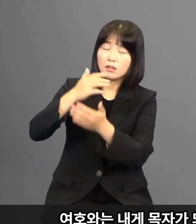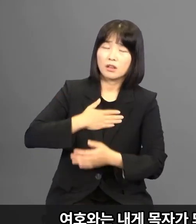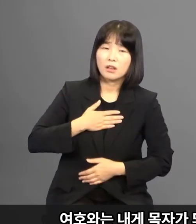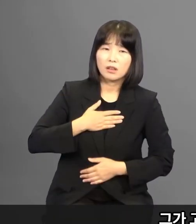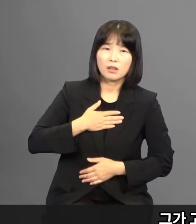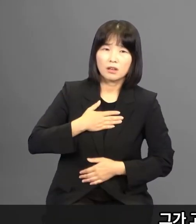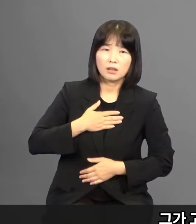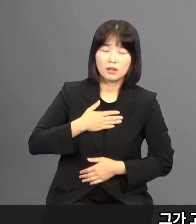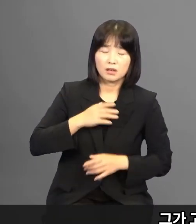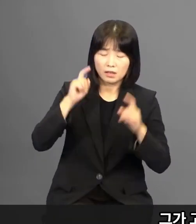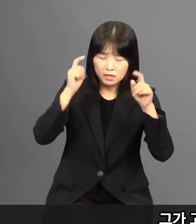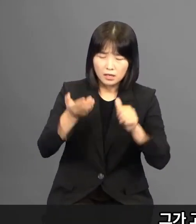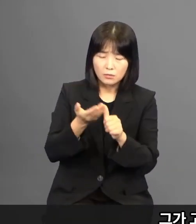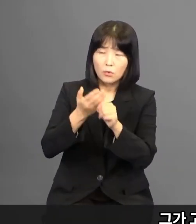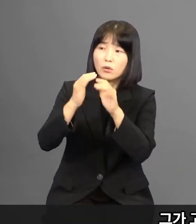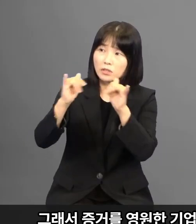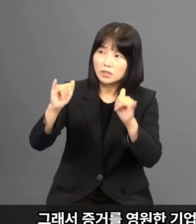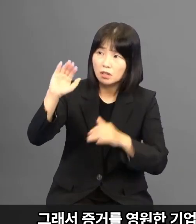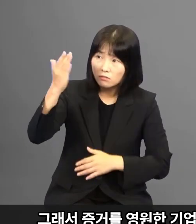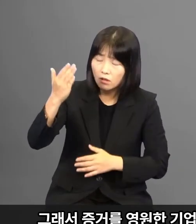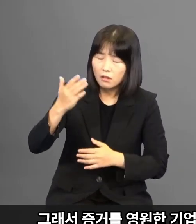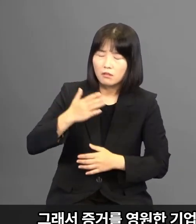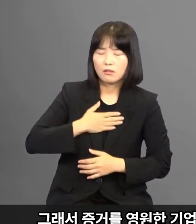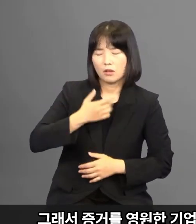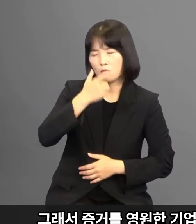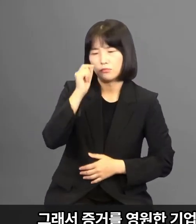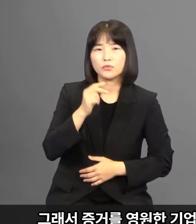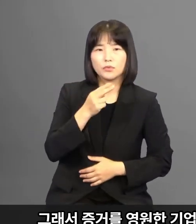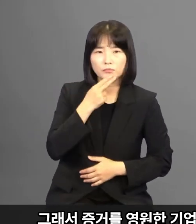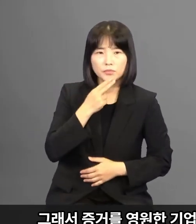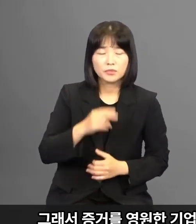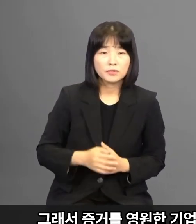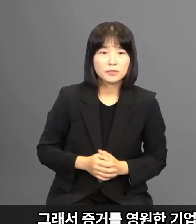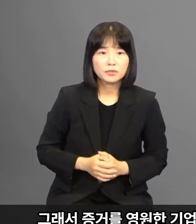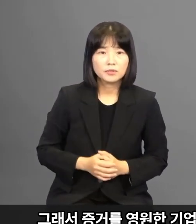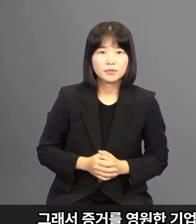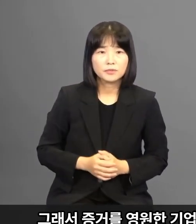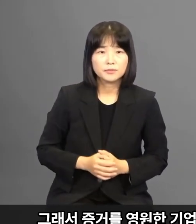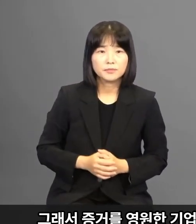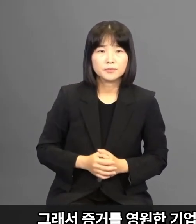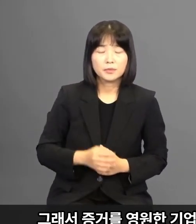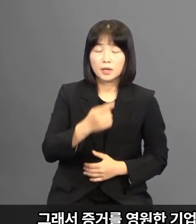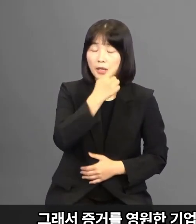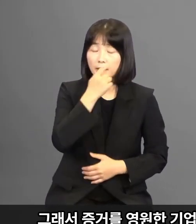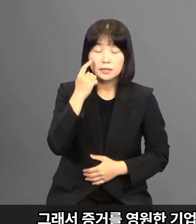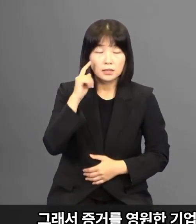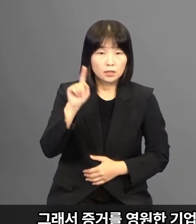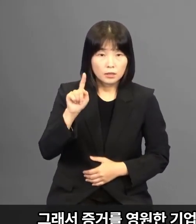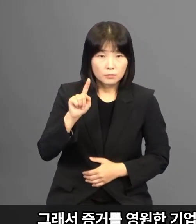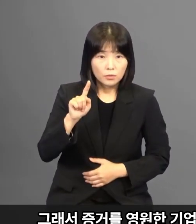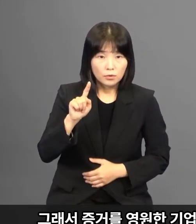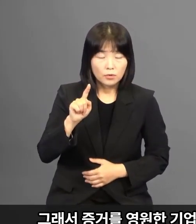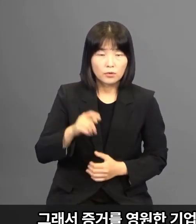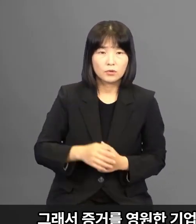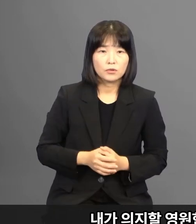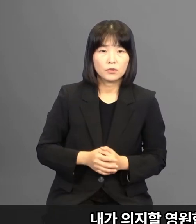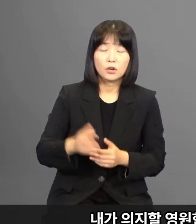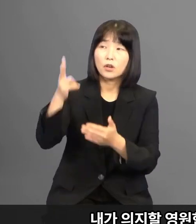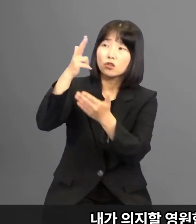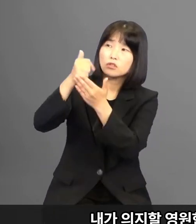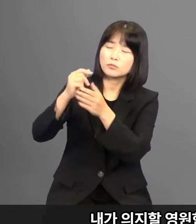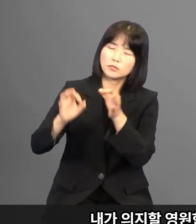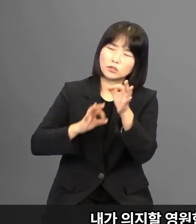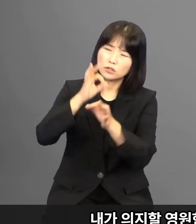부족함이 없습니다라고 그가 고백하지 않습니까? 그래서 증거를 영원한 기업 삼다는 것은 주님을 영원한 기업으로,